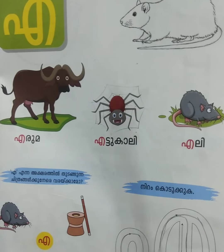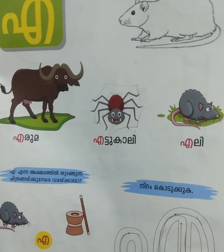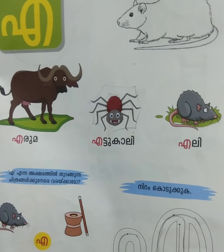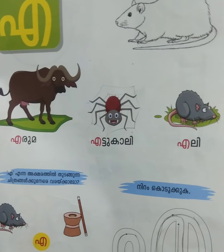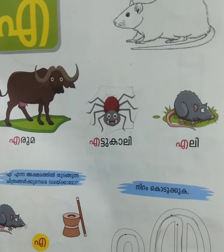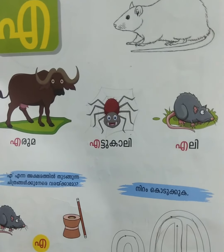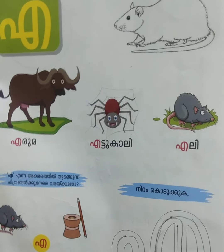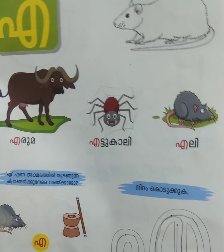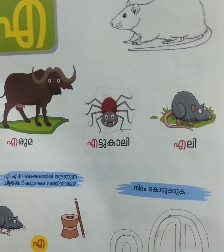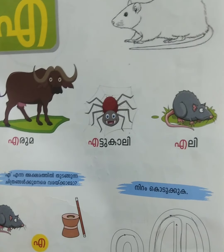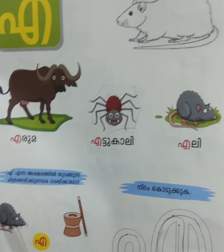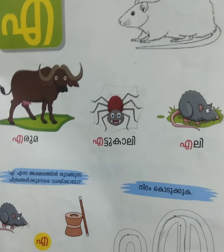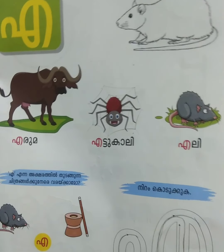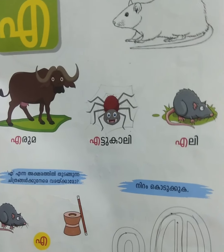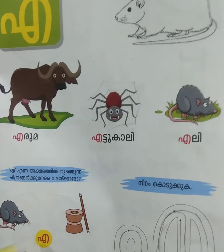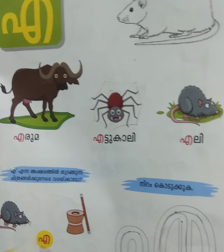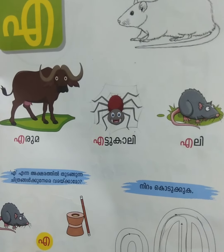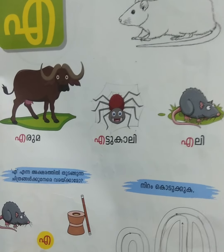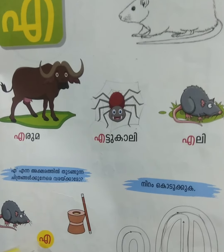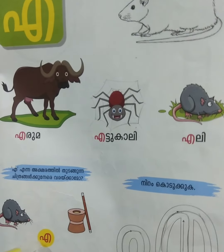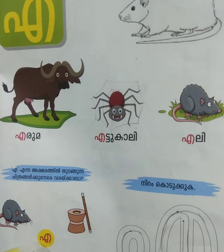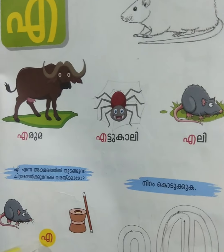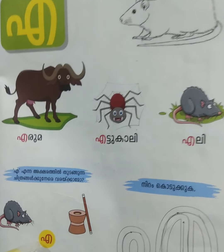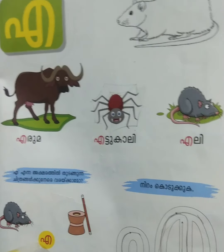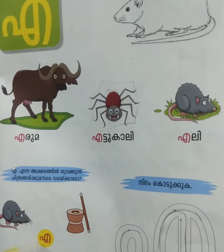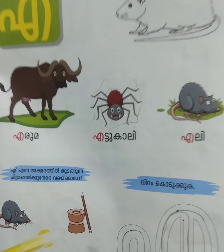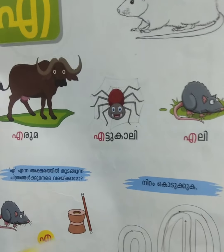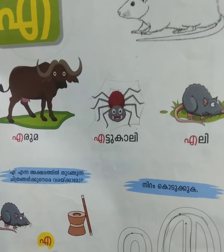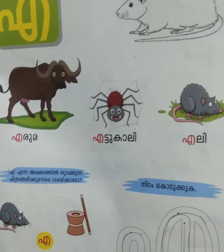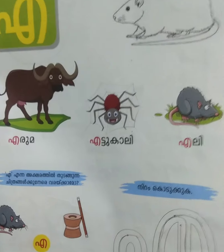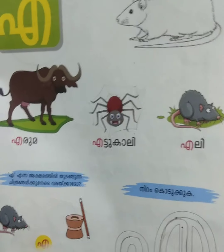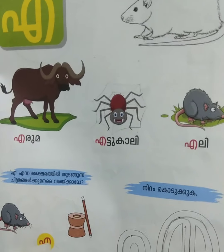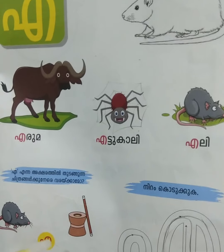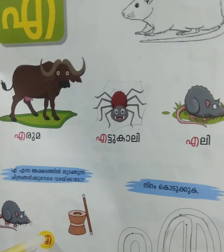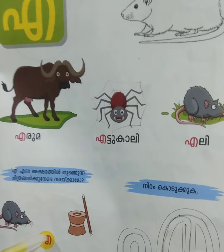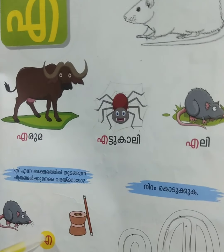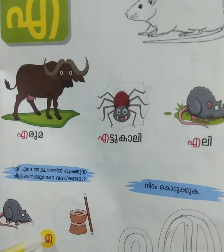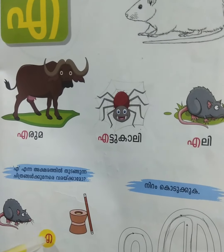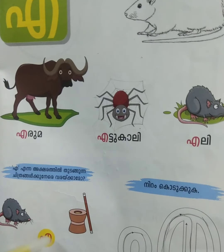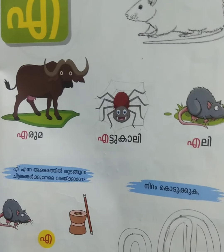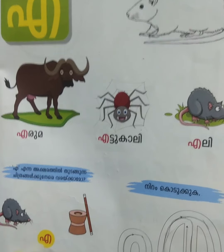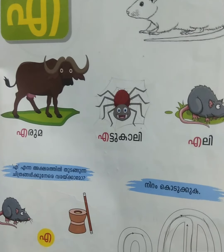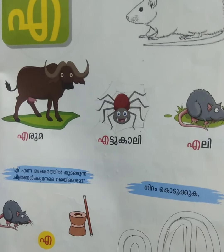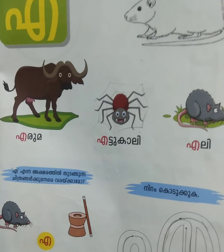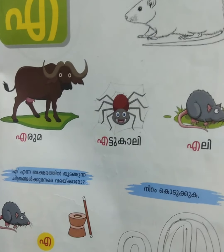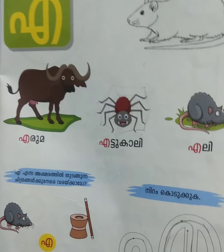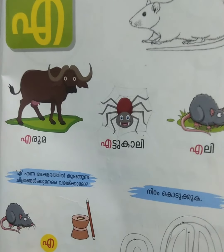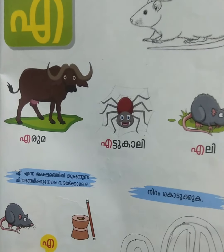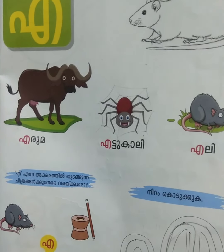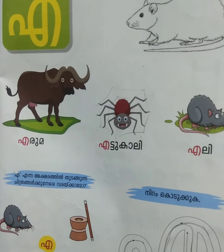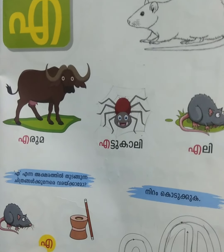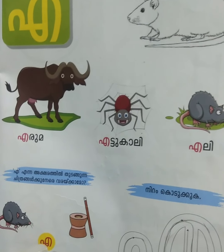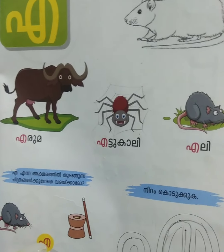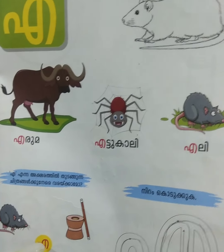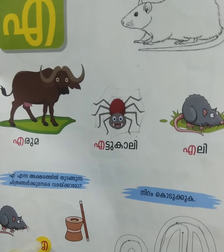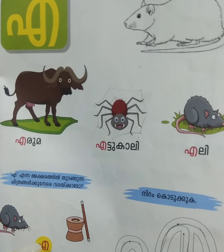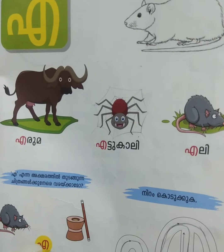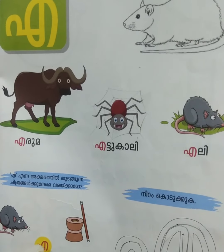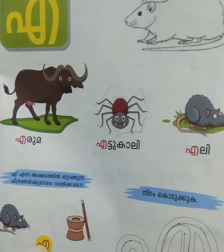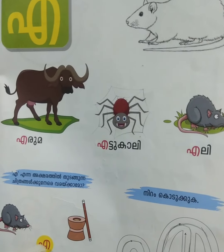എന്ന് ഇവിടെ ചോദിക്കുന്നുണ്ട്. നമ്മൾ പഠിച്ച എ ഇവിടെ കാണുന്നുണ്ട് നമ്മൾ അല്ലെ. നിങ്ങൾ എന്ത് ചെയ്യുക, ഏത് തൊട്ടിട്ട് ഏതൊക്കെ ചിത്രങ്ങളാണ് നമ്മൾ എ വെച്ച് പഠിച്ചത്, അതിലേക്ക് നിങ്ങൾ